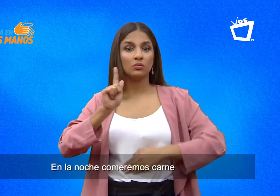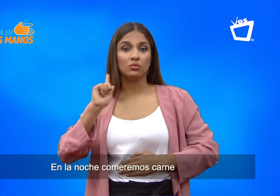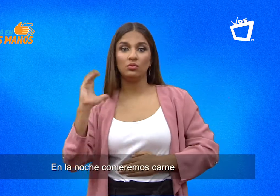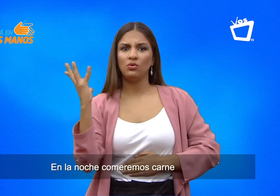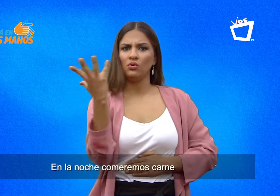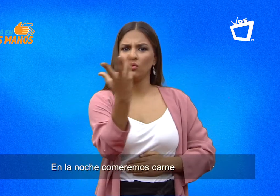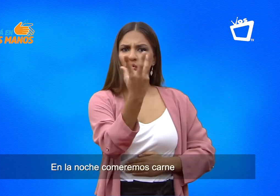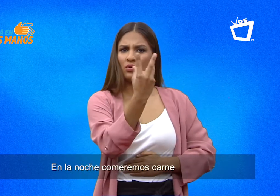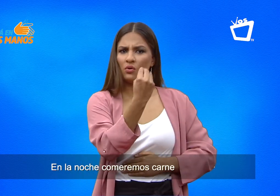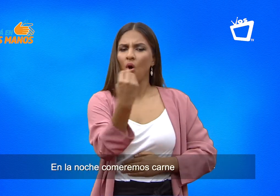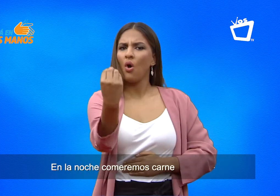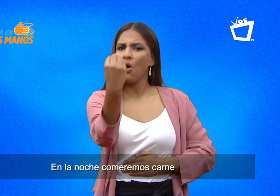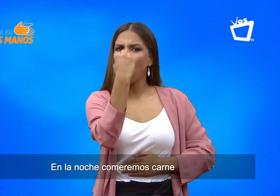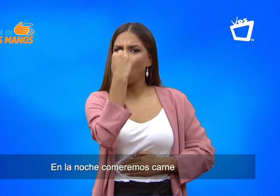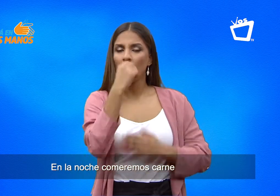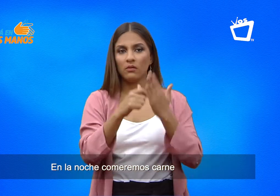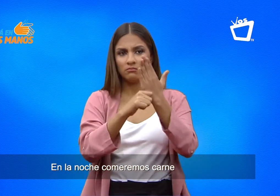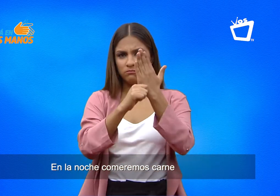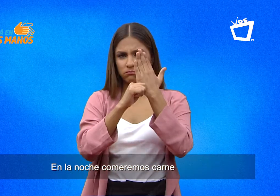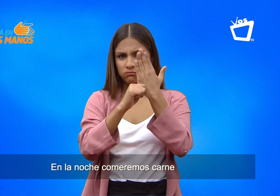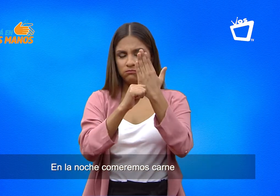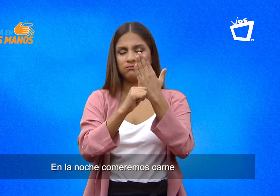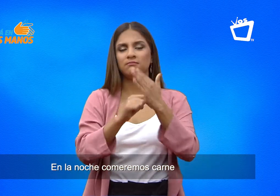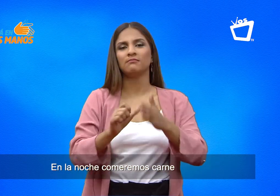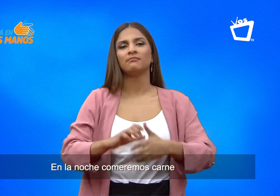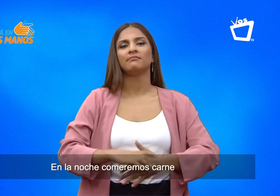En la noche comeremos carne.